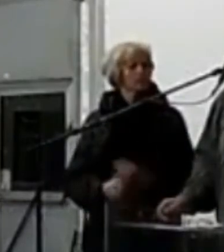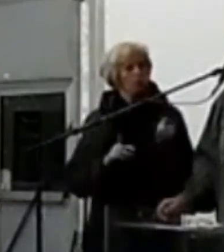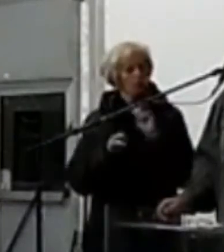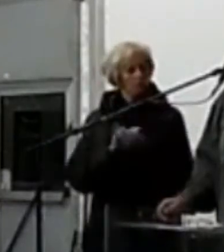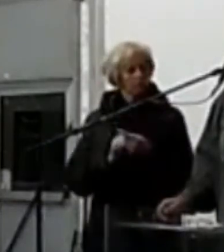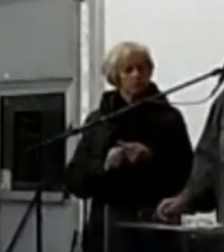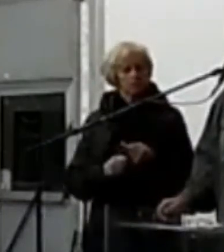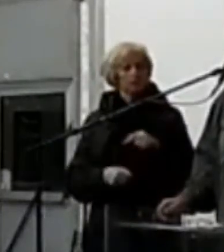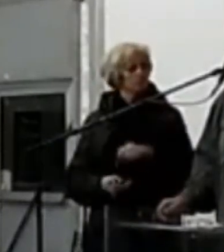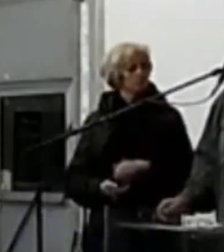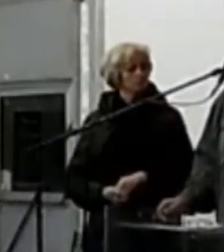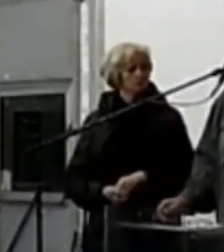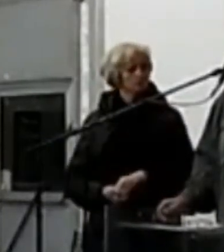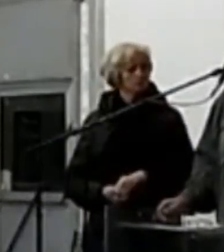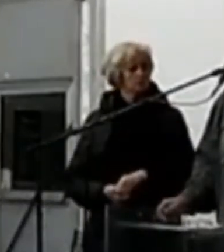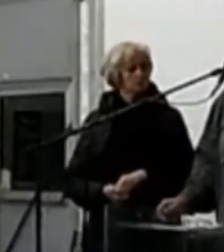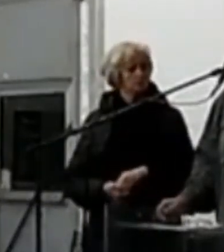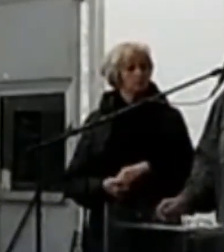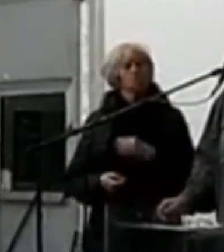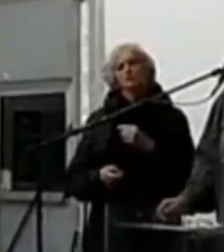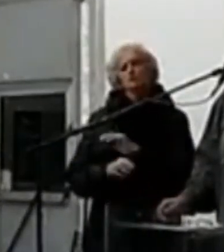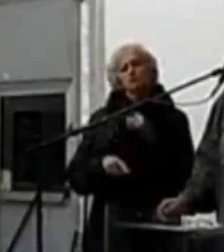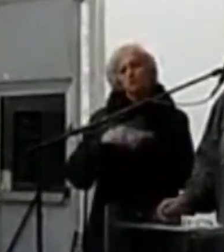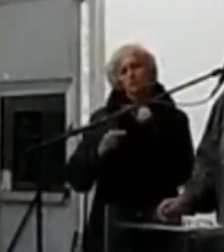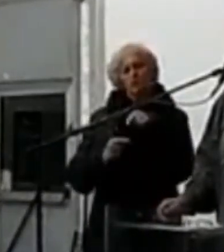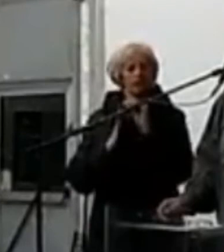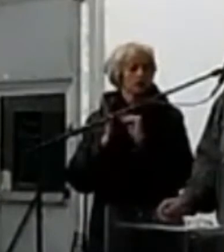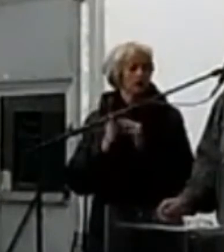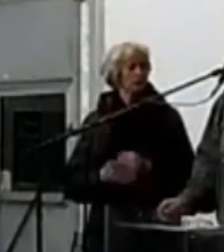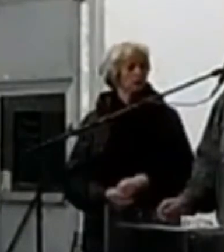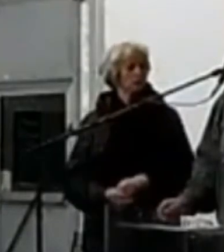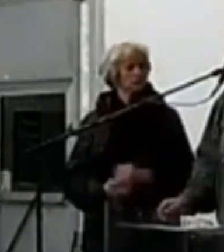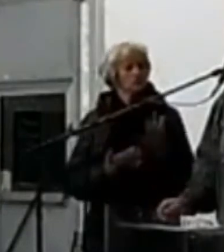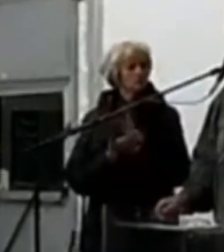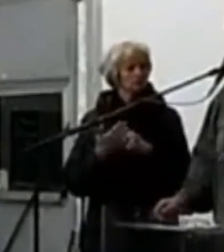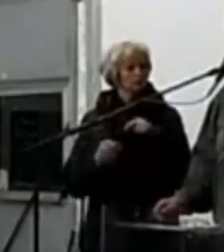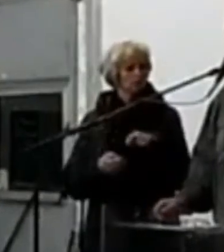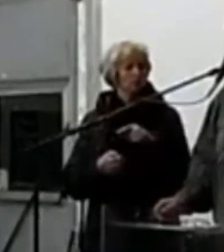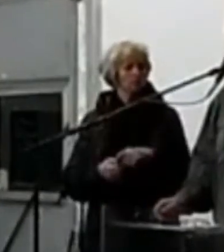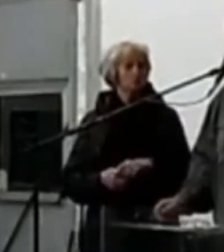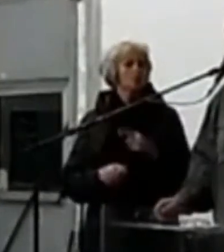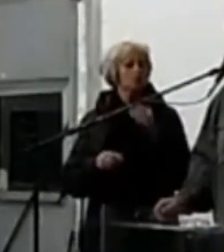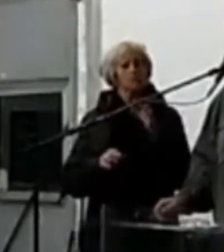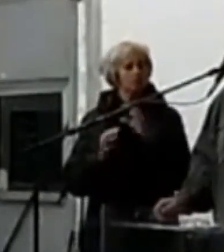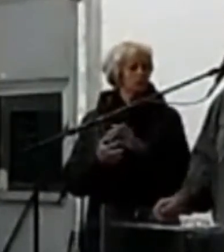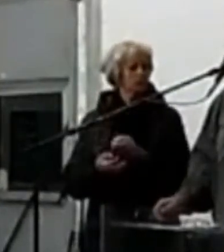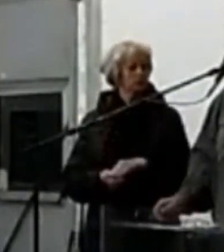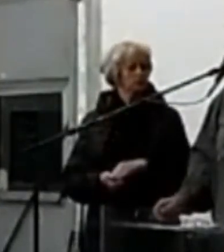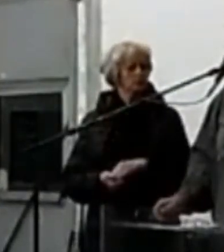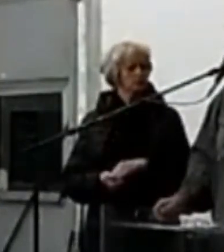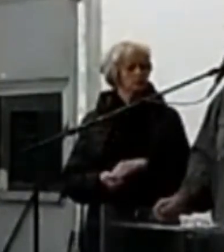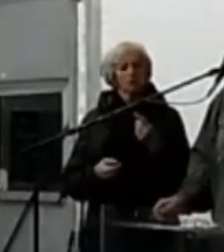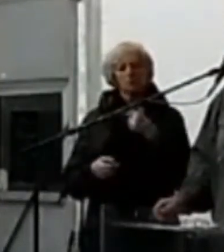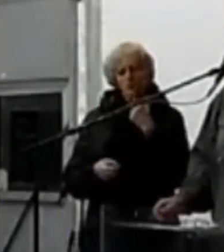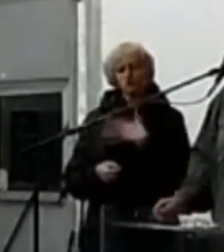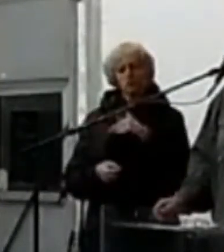Umjesto prigodnog govora u kome se mijenjaju samo datum, iskoristit ću ovu poziciju i reći nešto